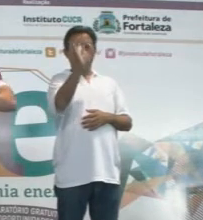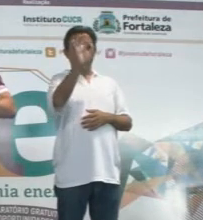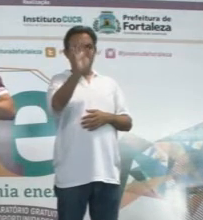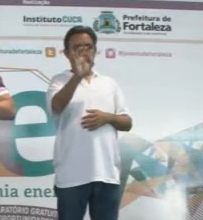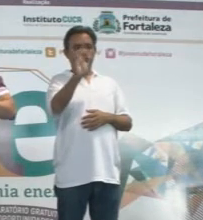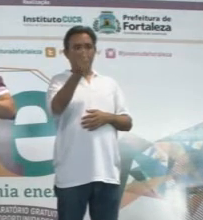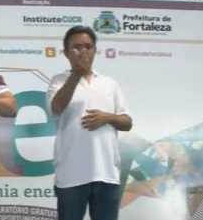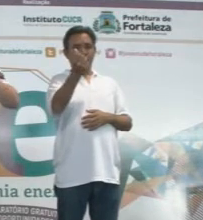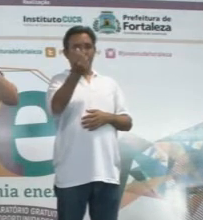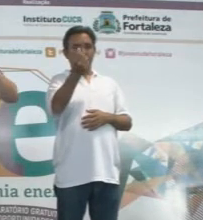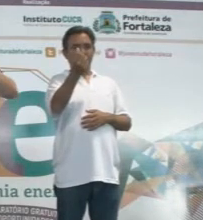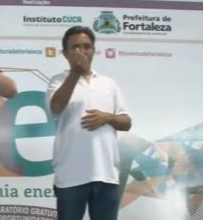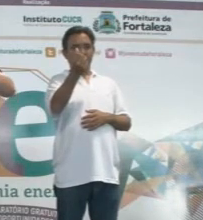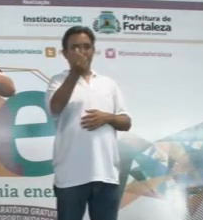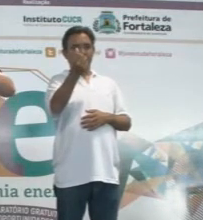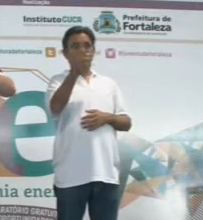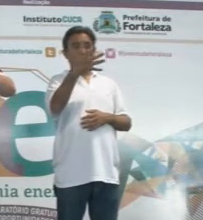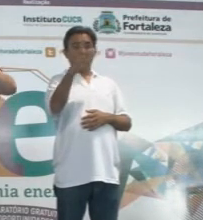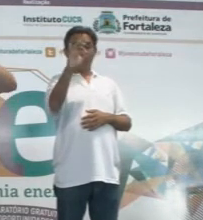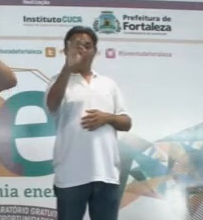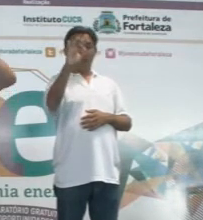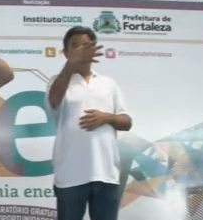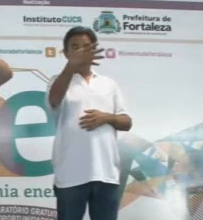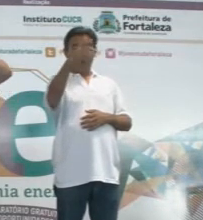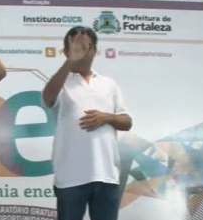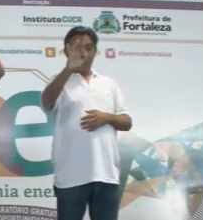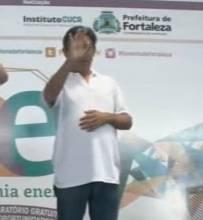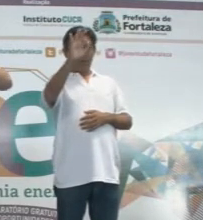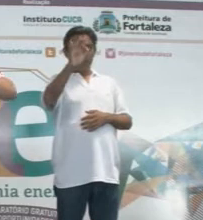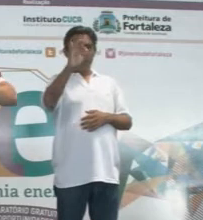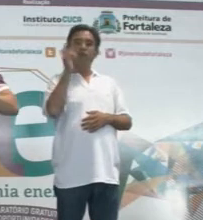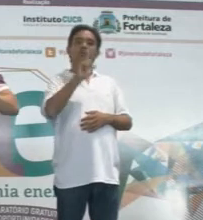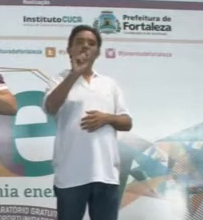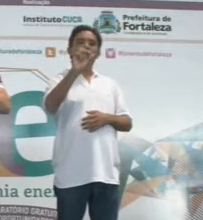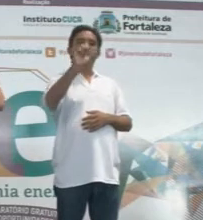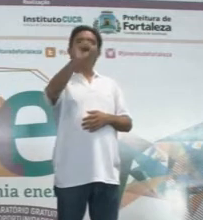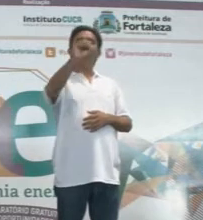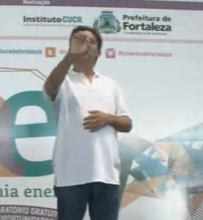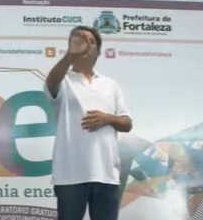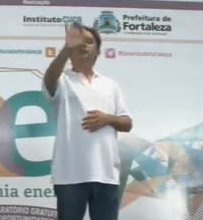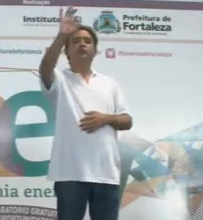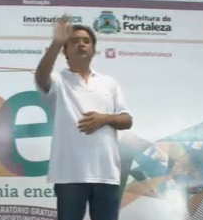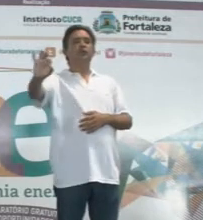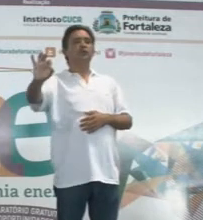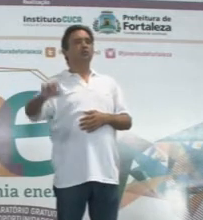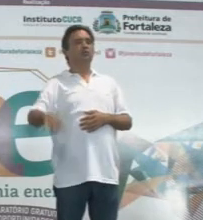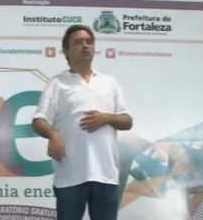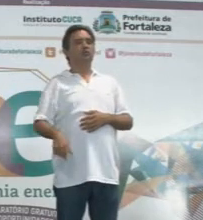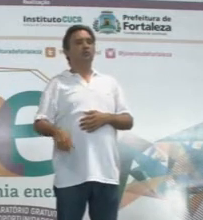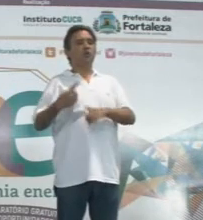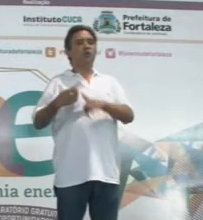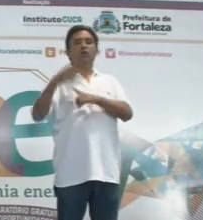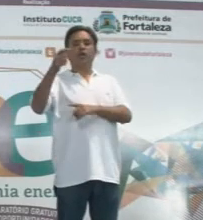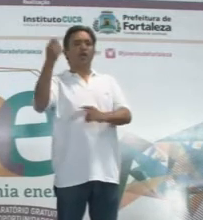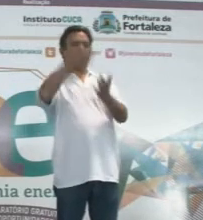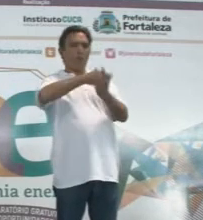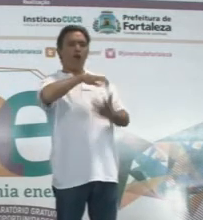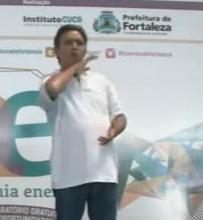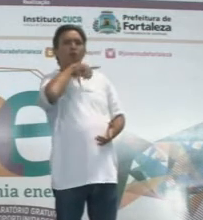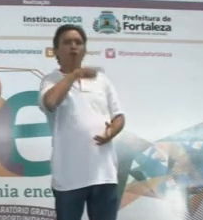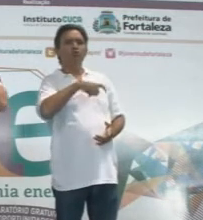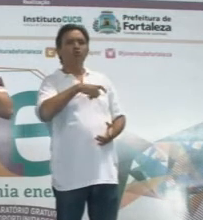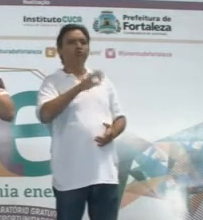20% da riqueza. Aqueles 4% ficavam com 80% da riqueza. Por quê? Porque eles não pagam impostos, então